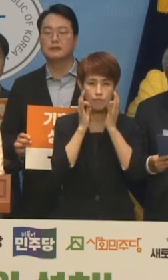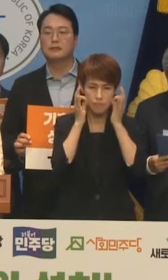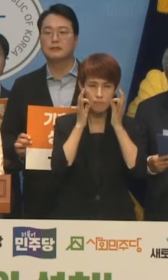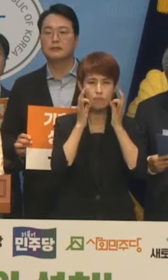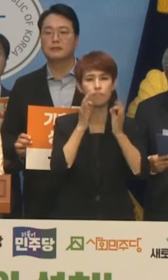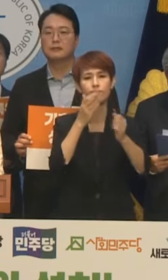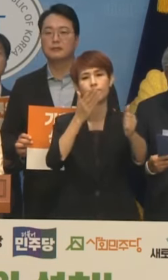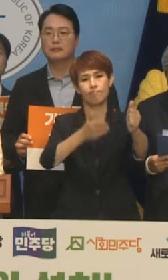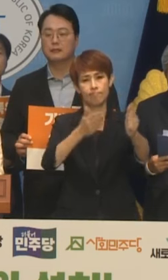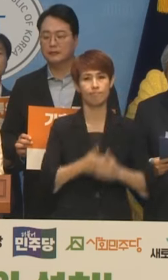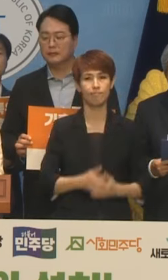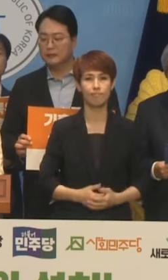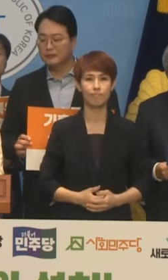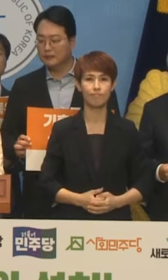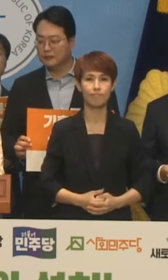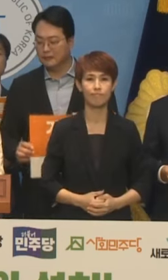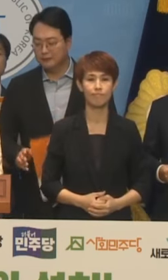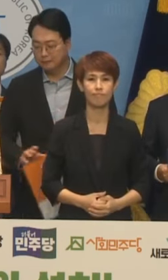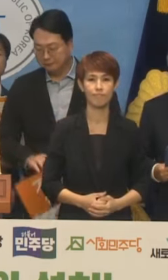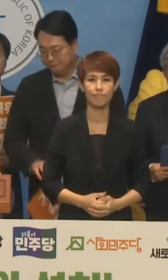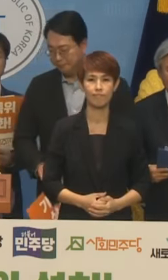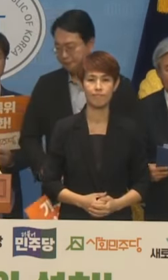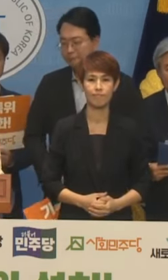나서주실 것을 요청드리는 바입니다.